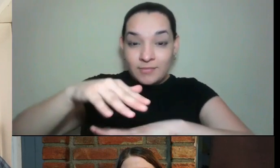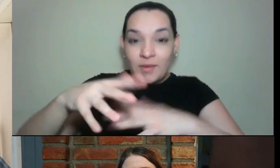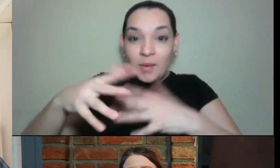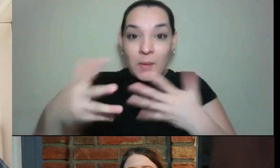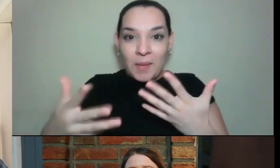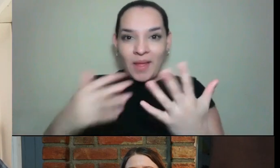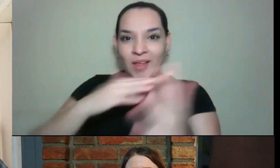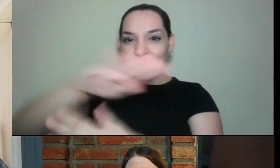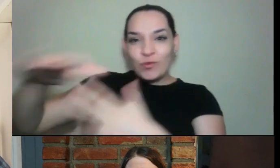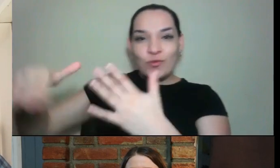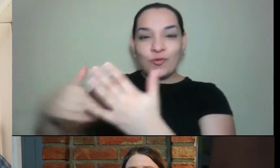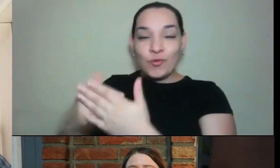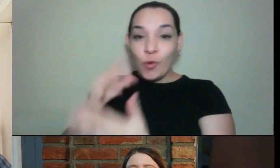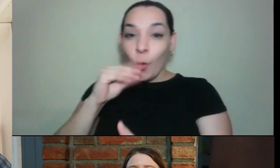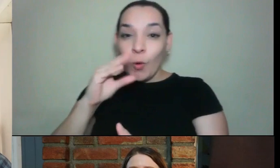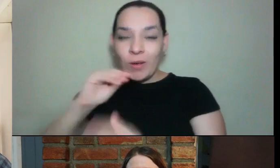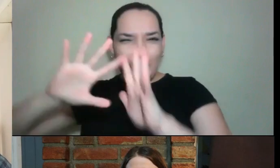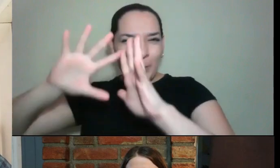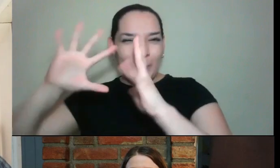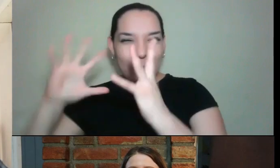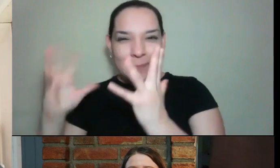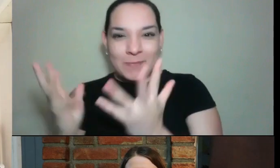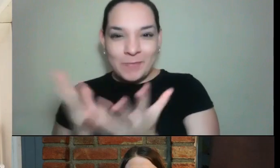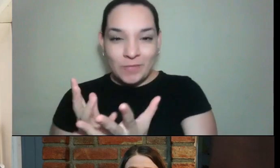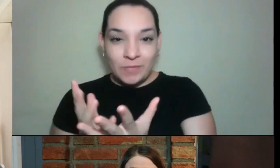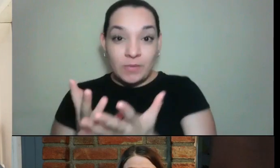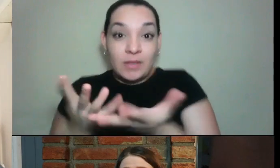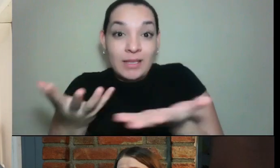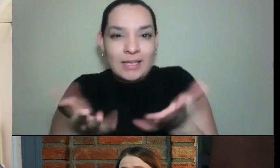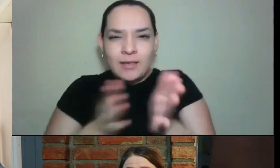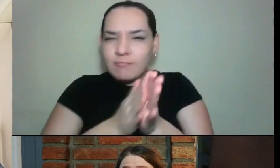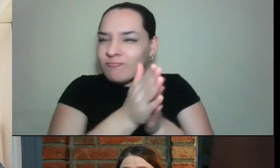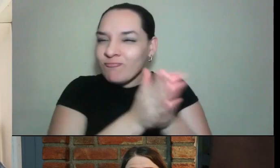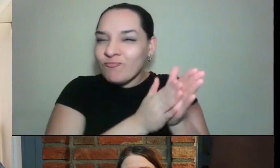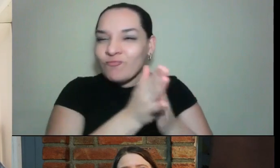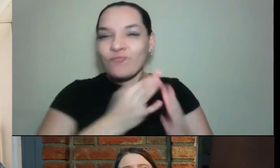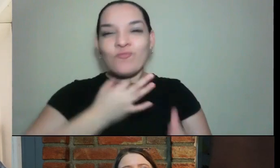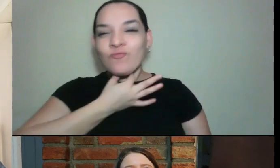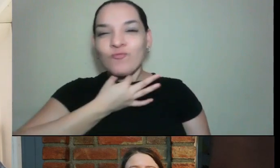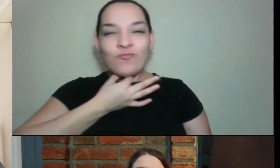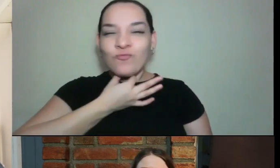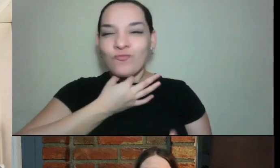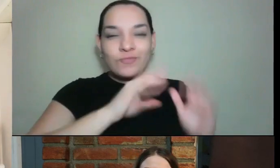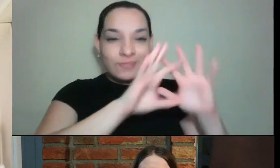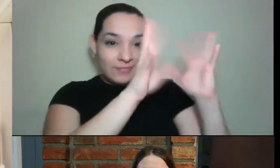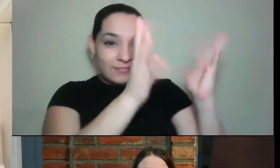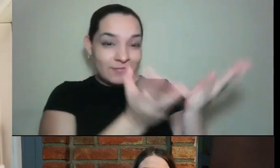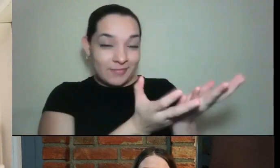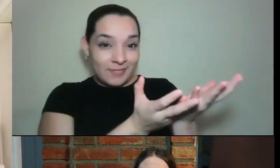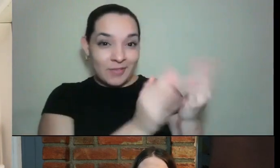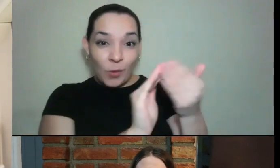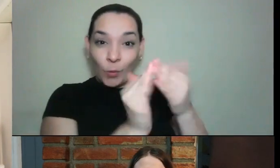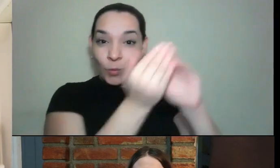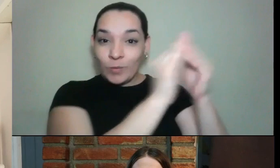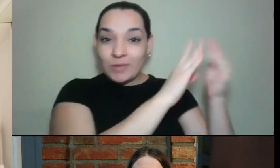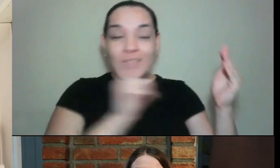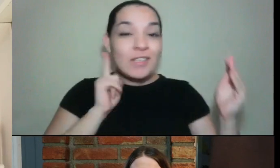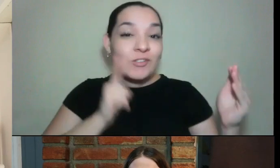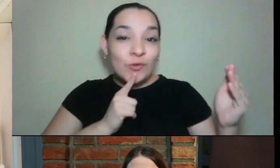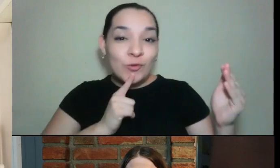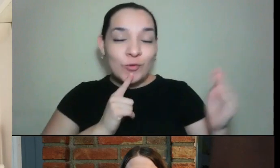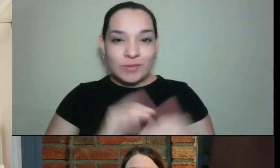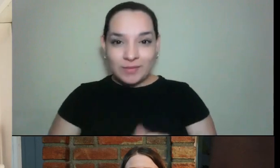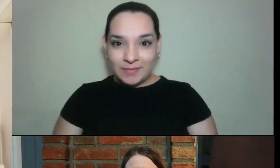Un mensaje para toda la persona del mundo interesadas en el mundo de las personas